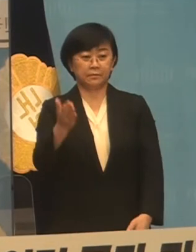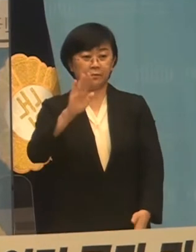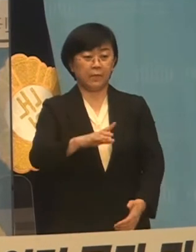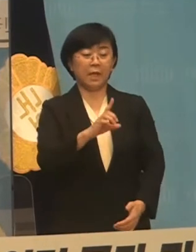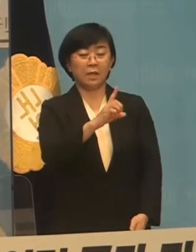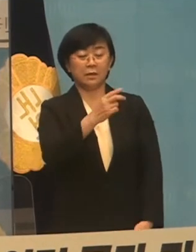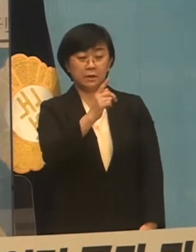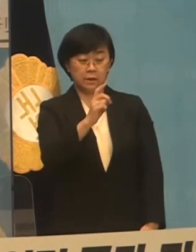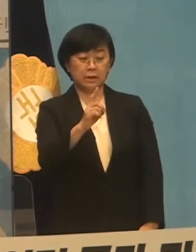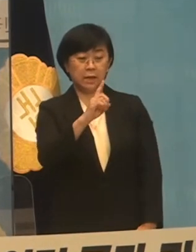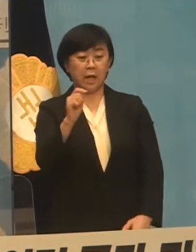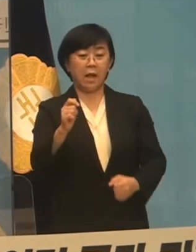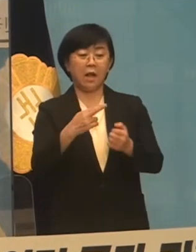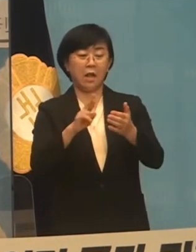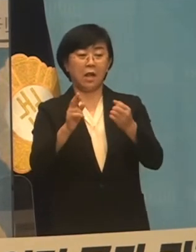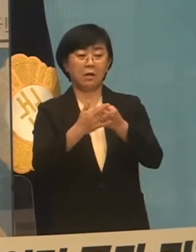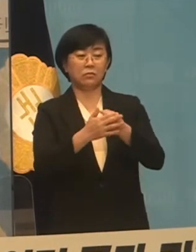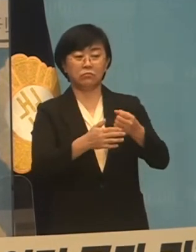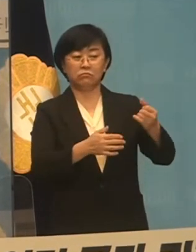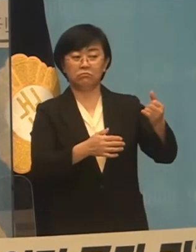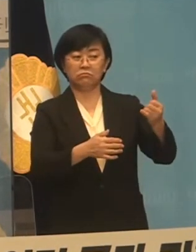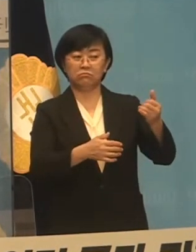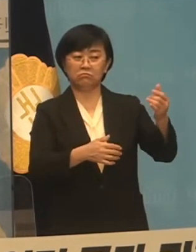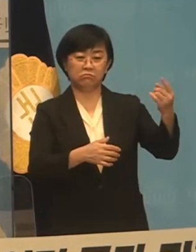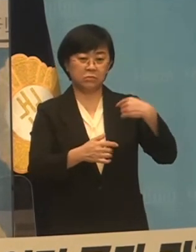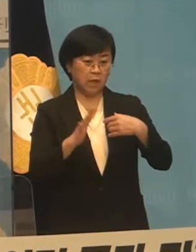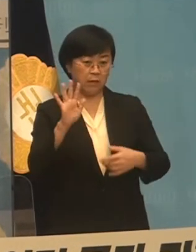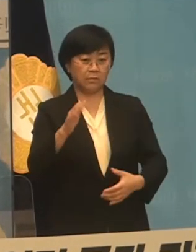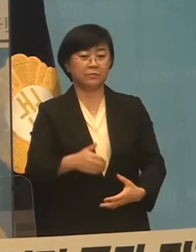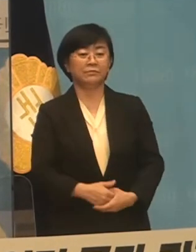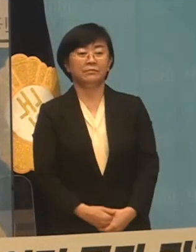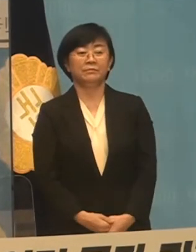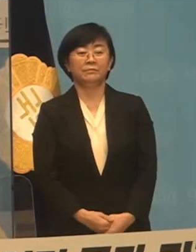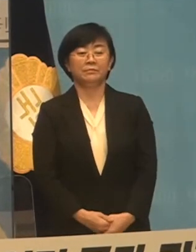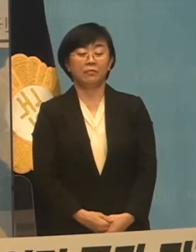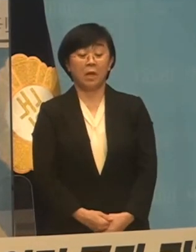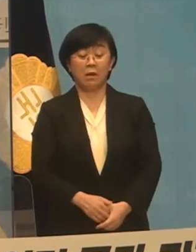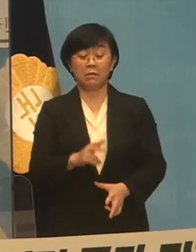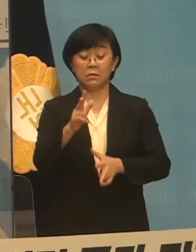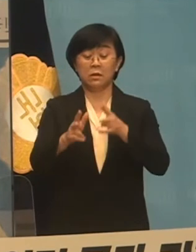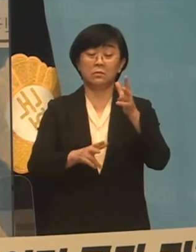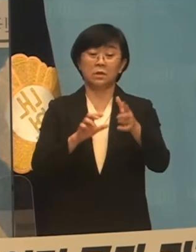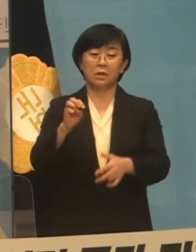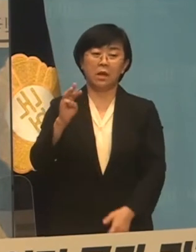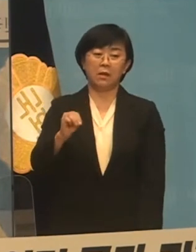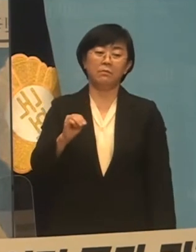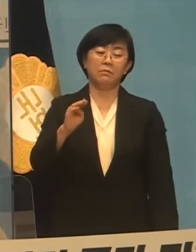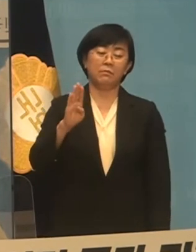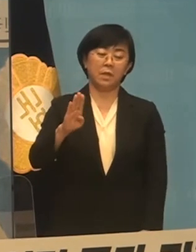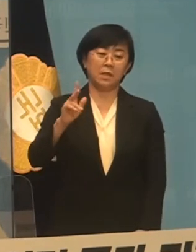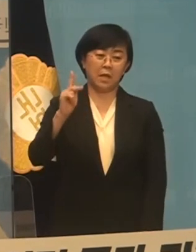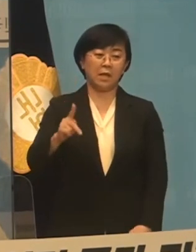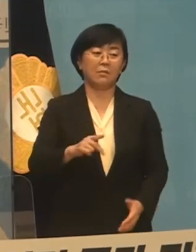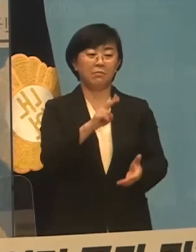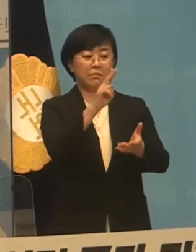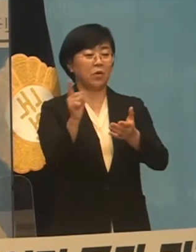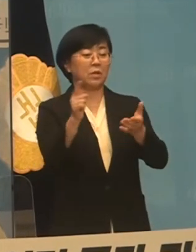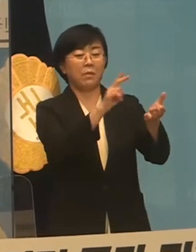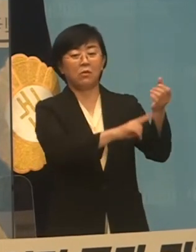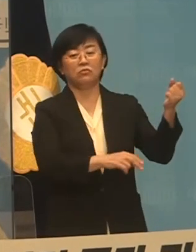BTR 오토모티브는 눈도 끔찍하지 않았습니다. 그런 사업장에다가 MBK 파트너스는 매각을 하고 있는